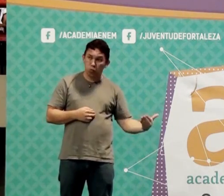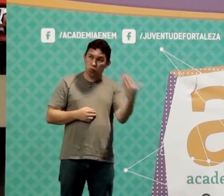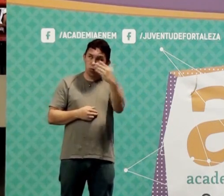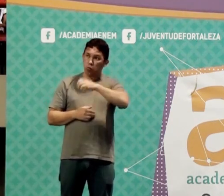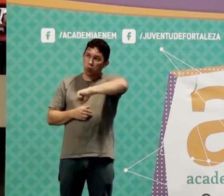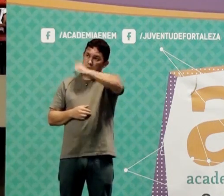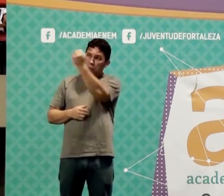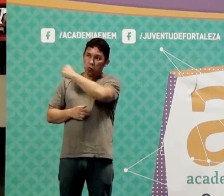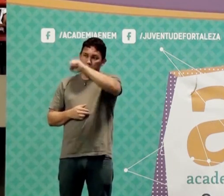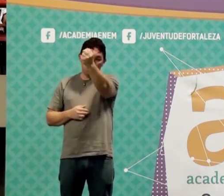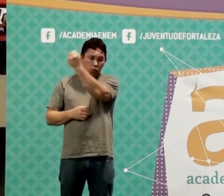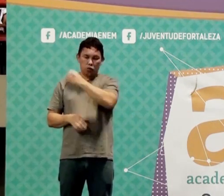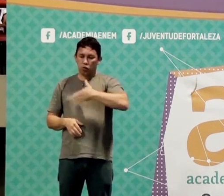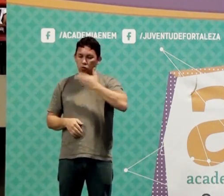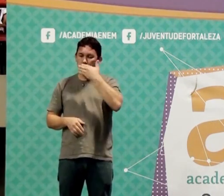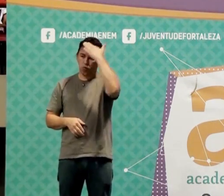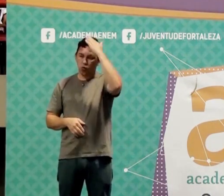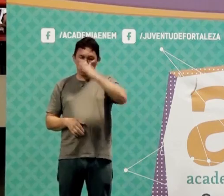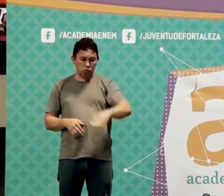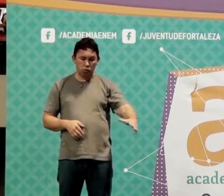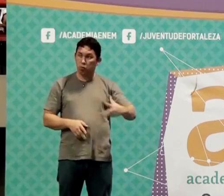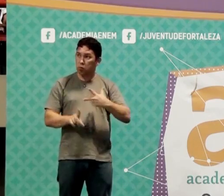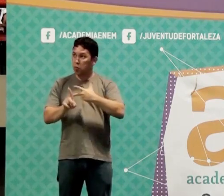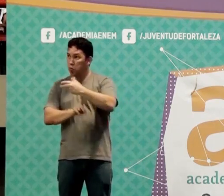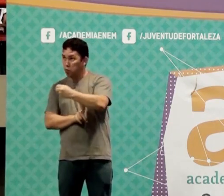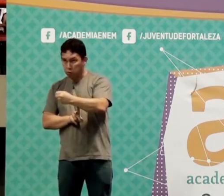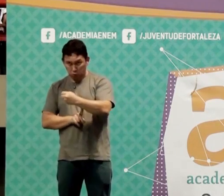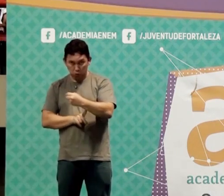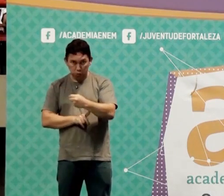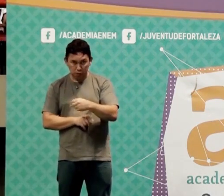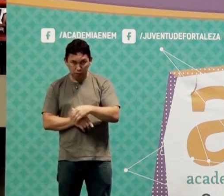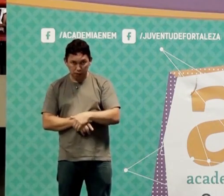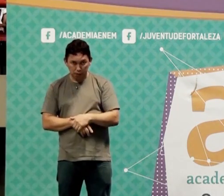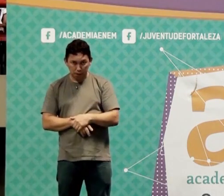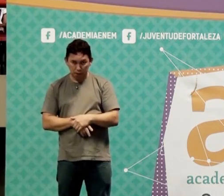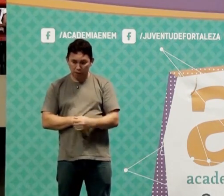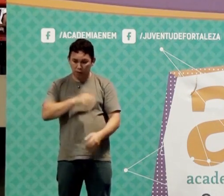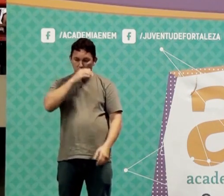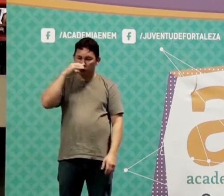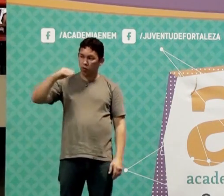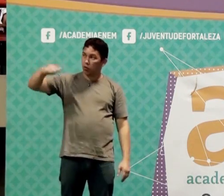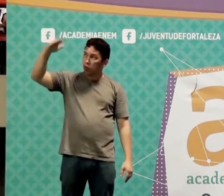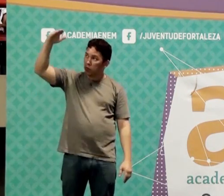tá? Tem nada a ver com comunismo. Comuna é cidade comercial na Idade Média.